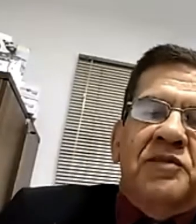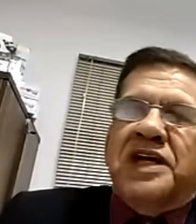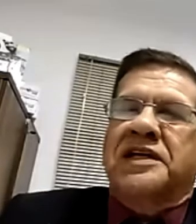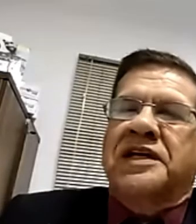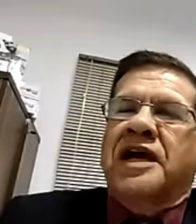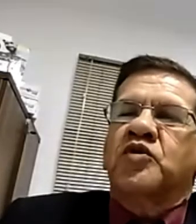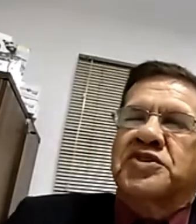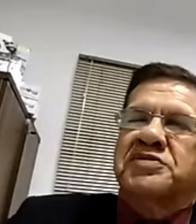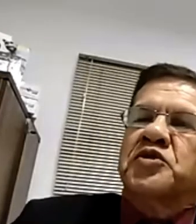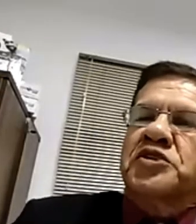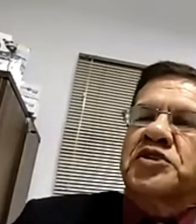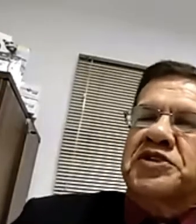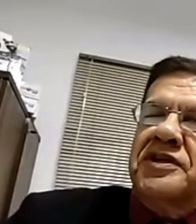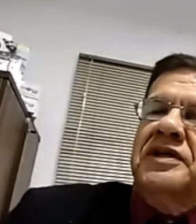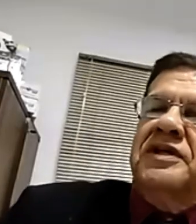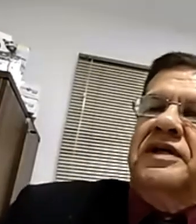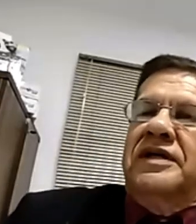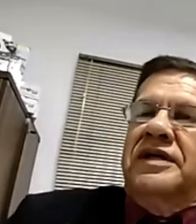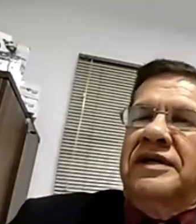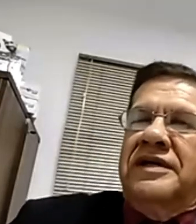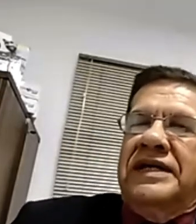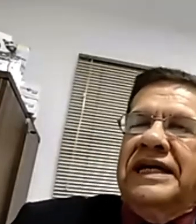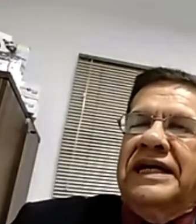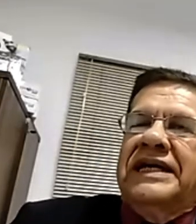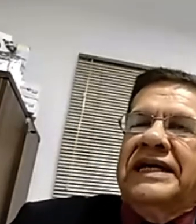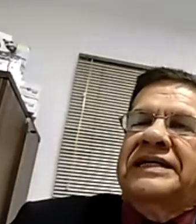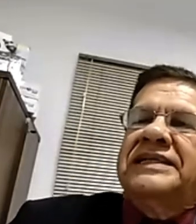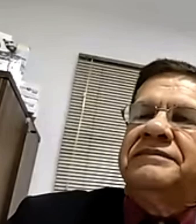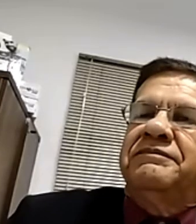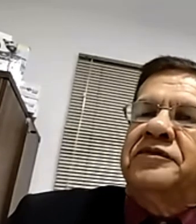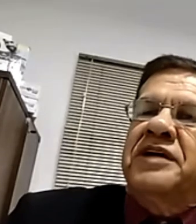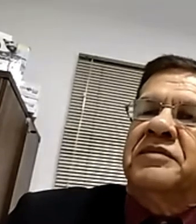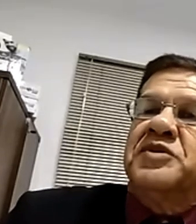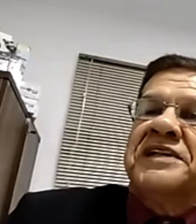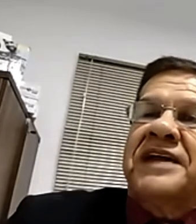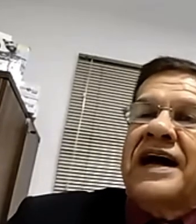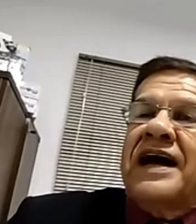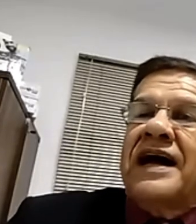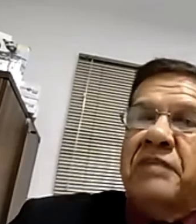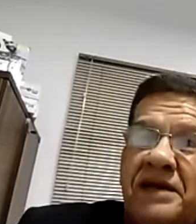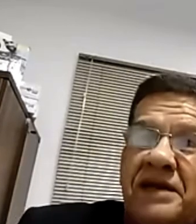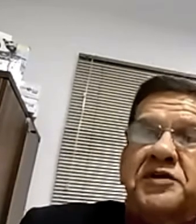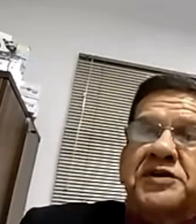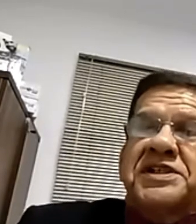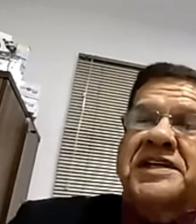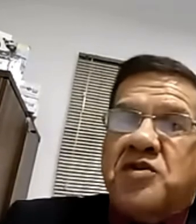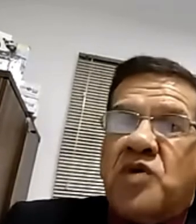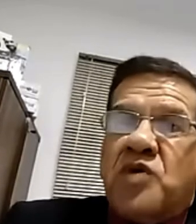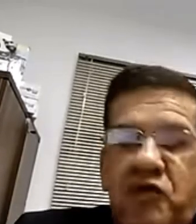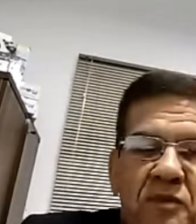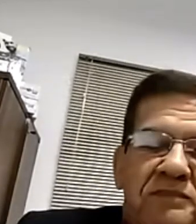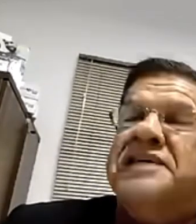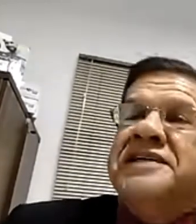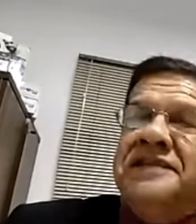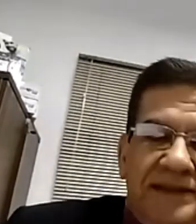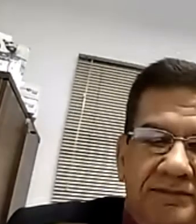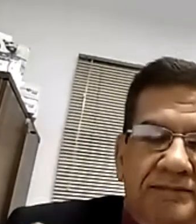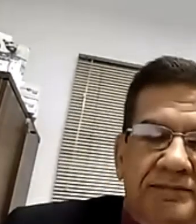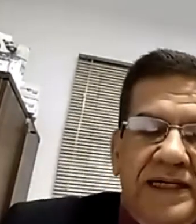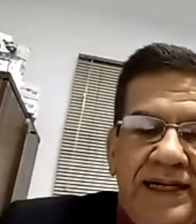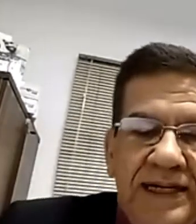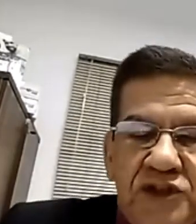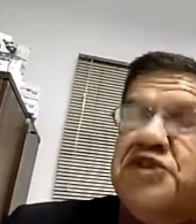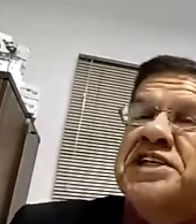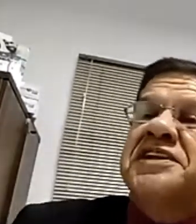Teremos aqui alguns minutos, e vamos tentar passar para vocês de uma forma bem